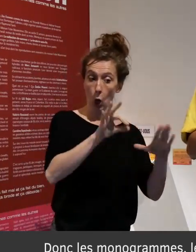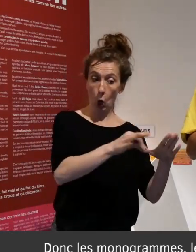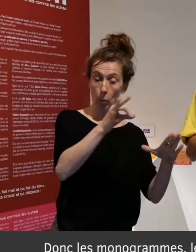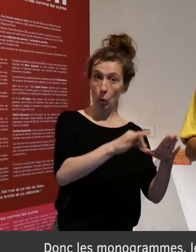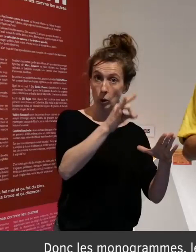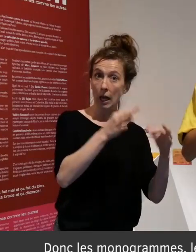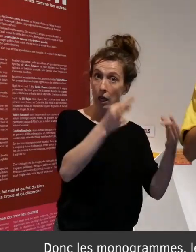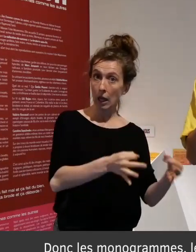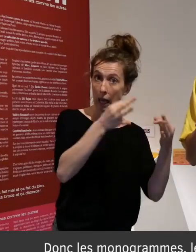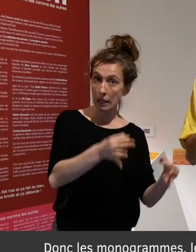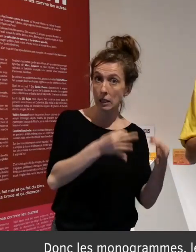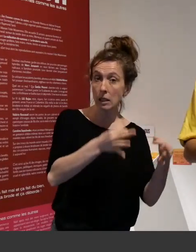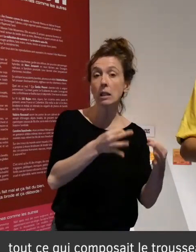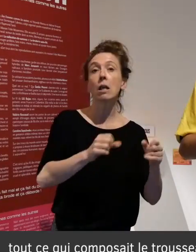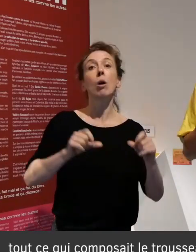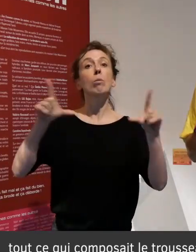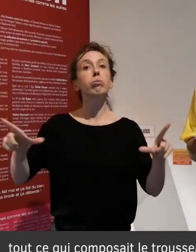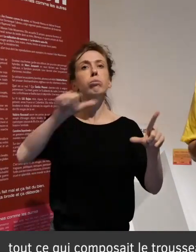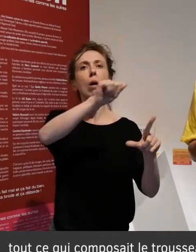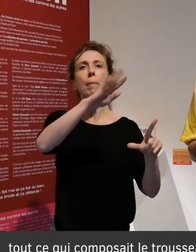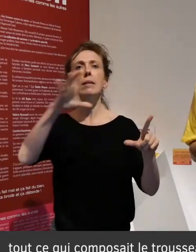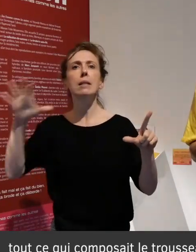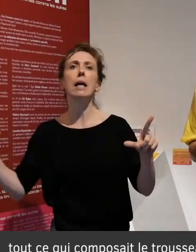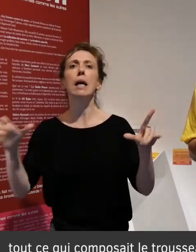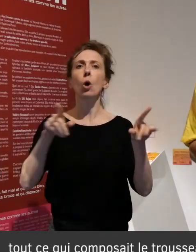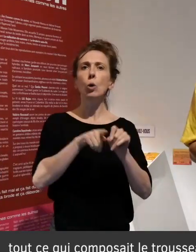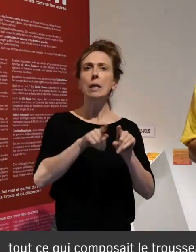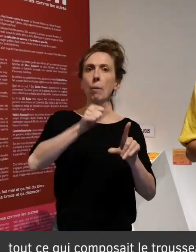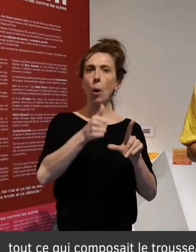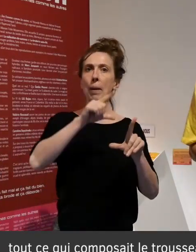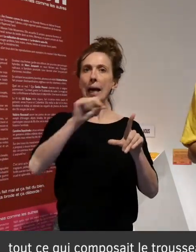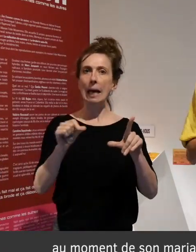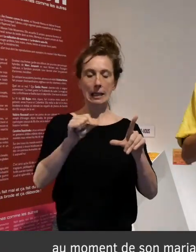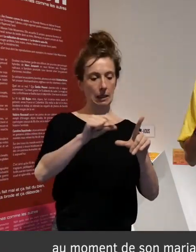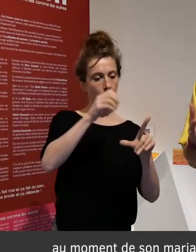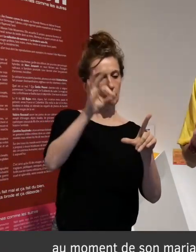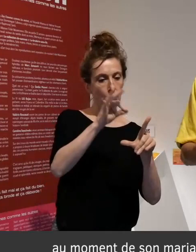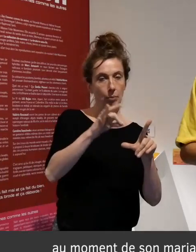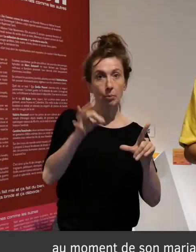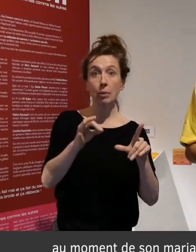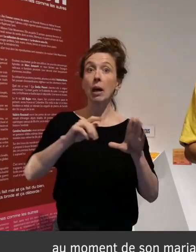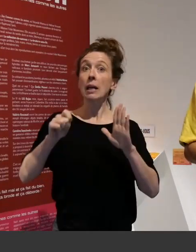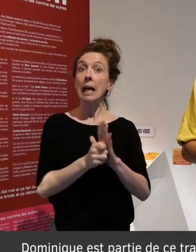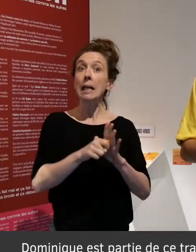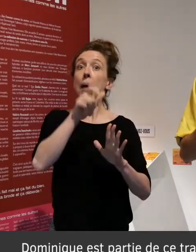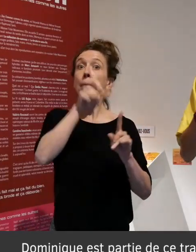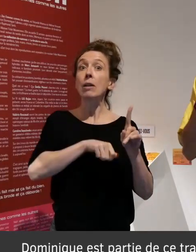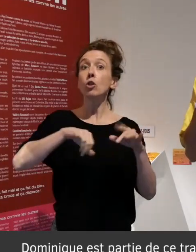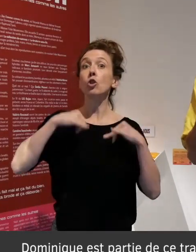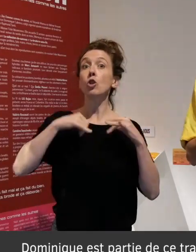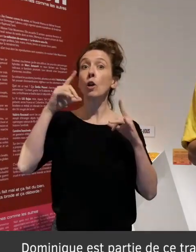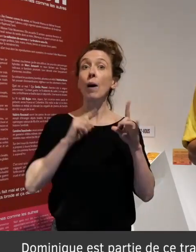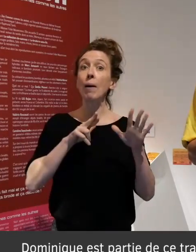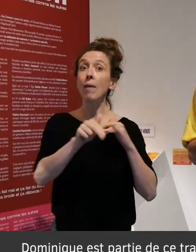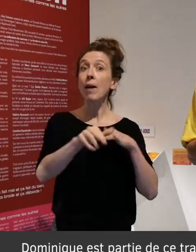les monogrammes, les abécédaires, tout ce qui composait le trousseau de la jeune mariée au moment de son mariage justement. Donc Dominique est